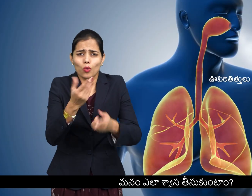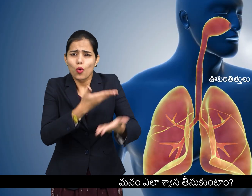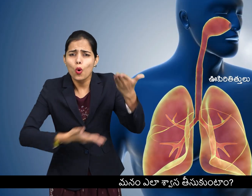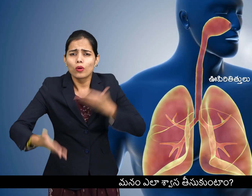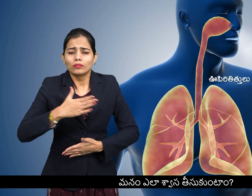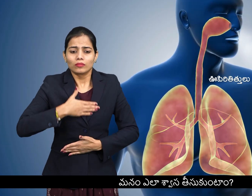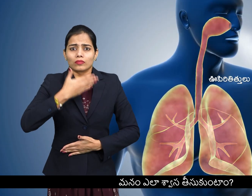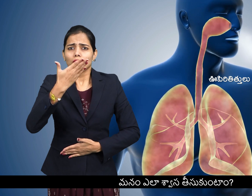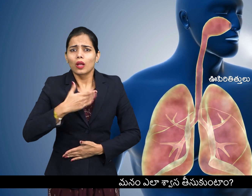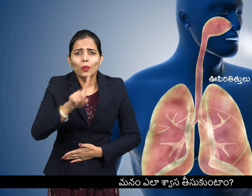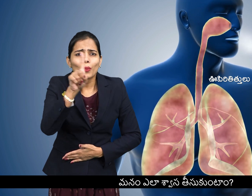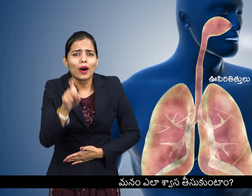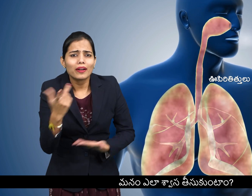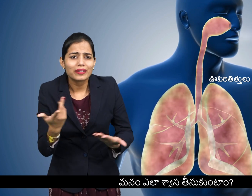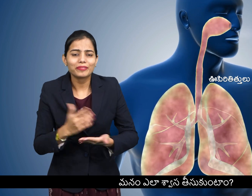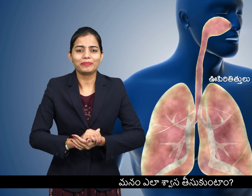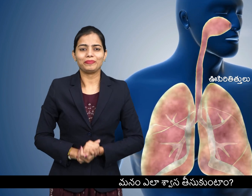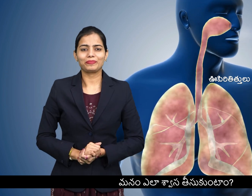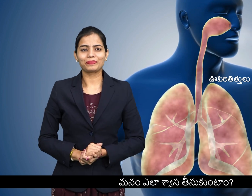మనం ఎలా శ్వాస తీసుకుంటాం?